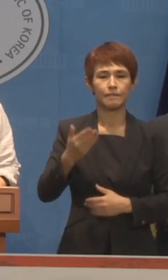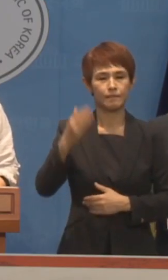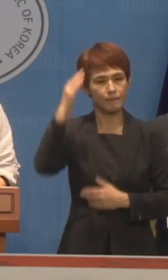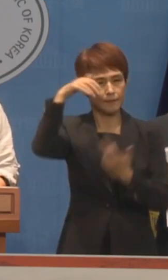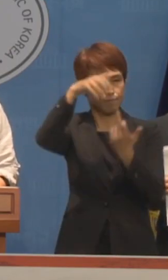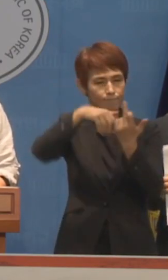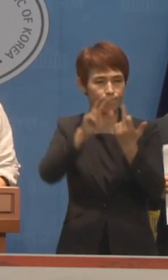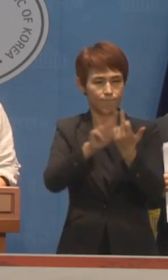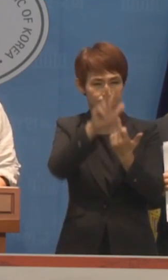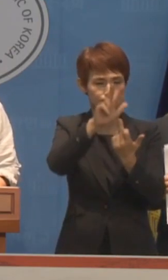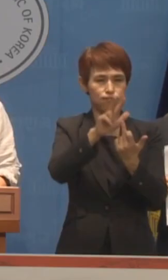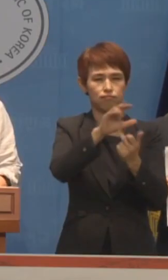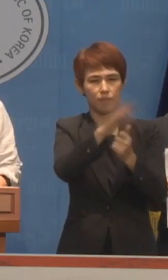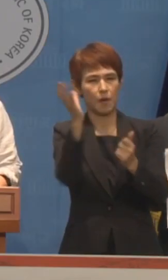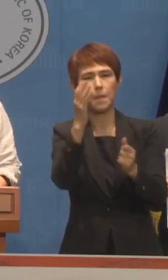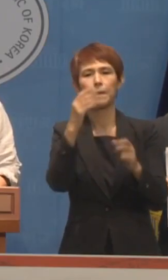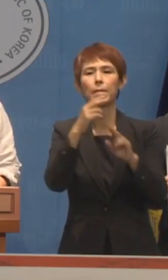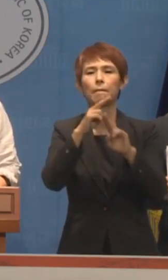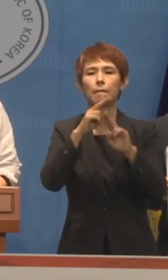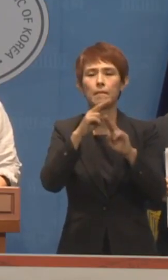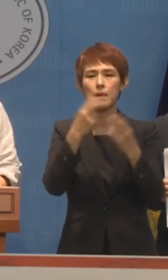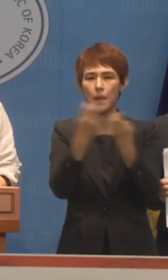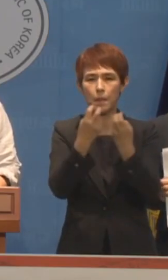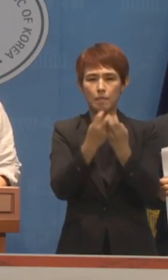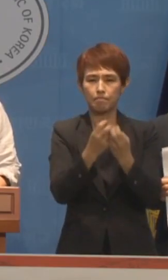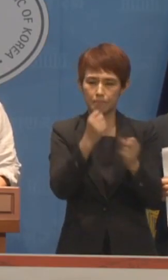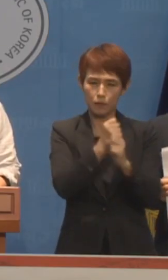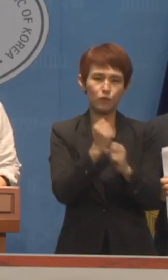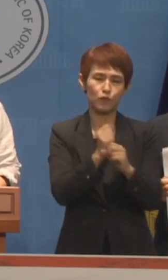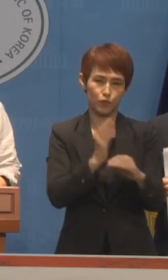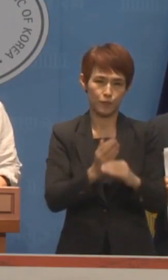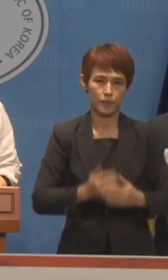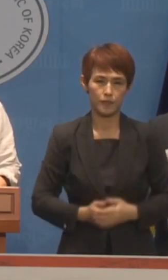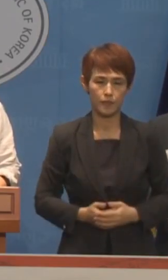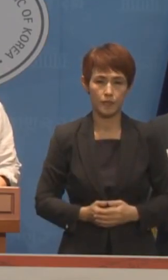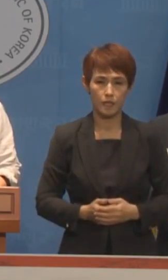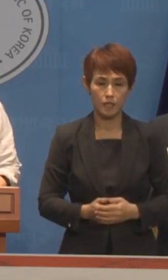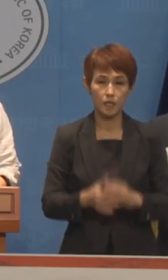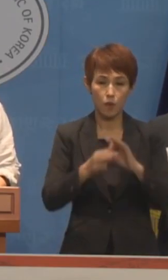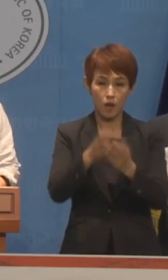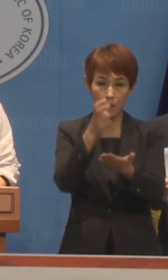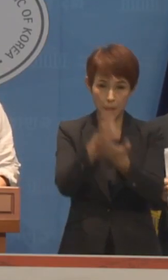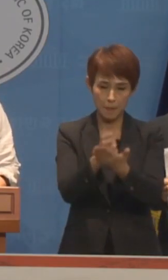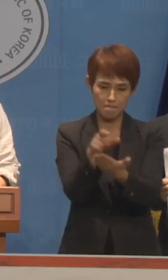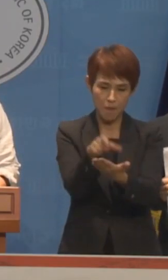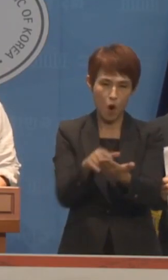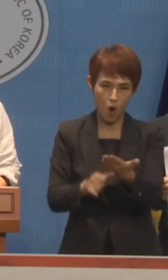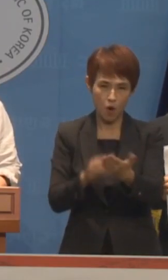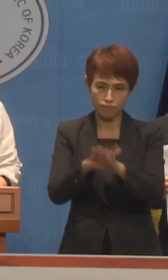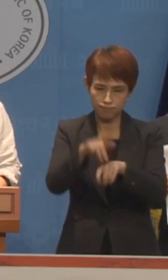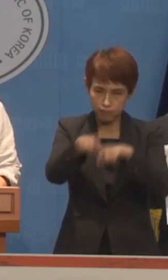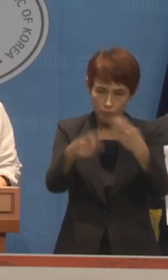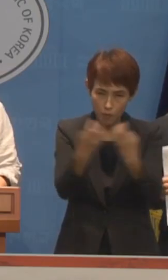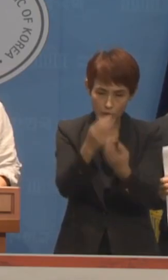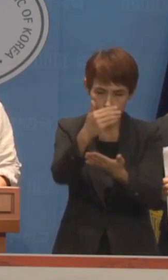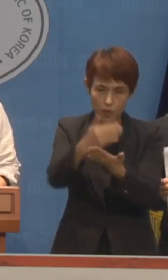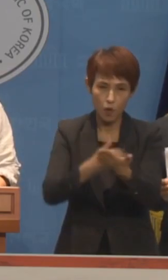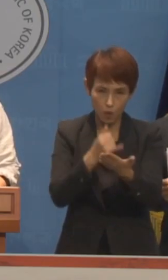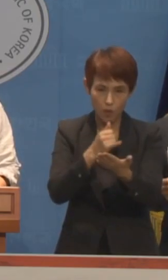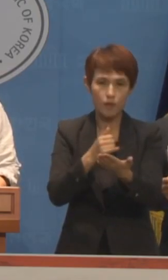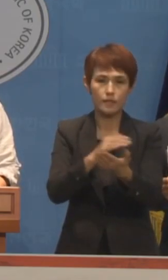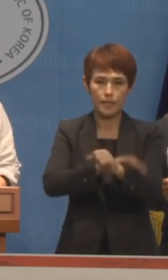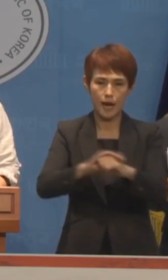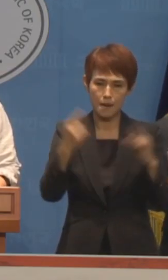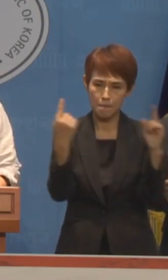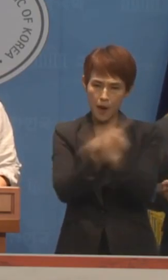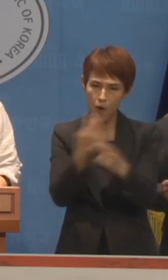지금 만들고 있습니다. 탈석탄 연도를 명확히 명시하고 구체적인 이행 방안을 담고 정의로운 전환의 구체적인